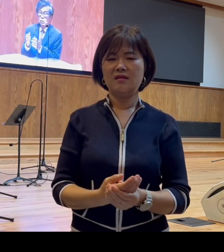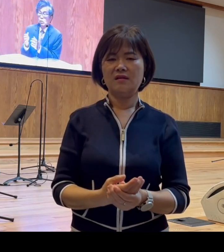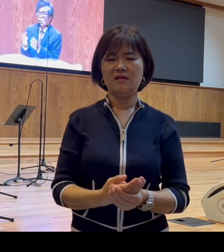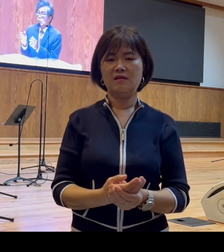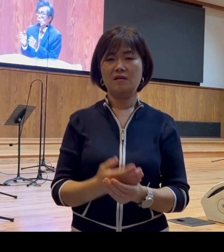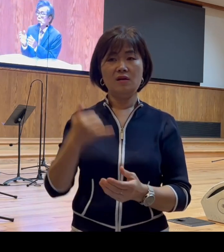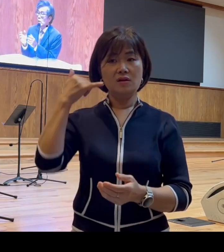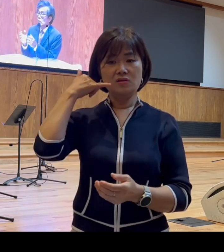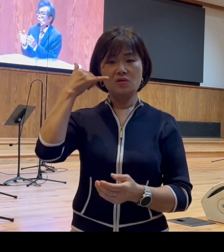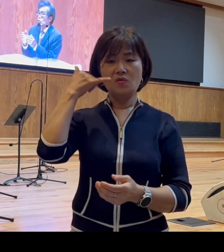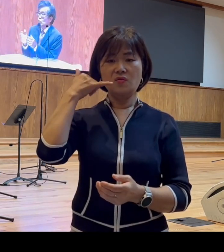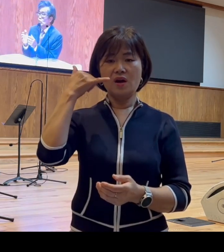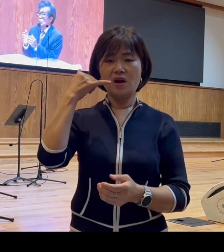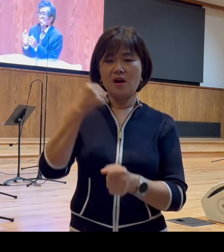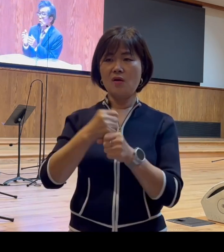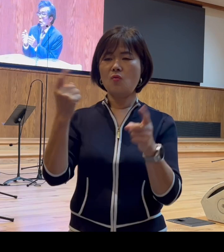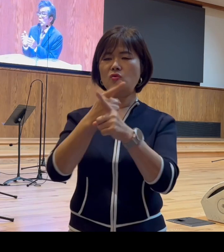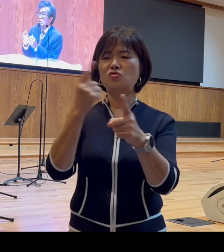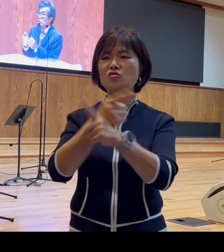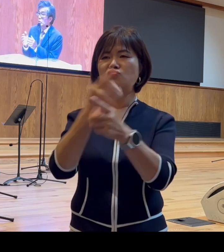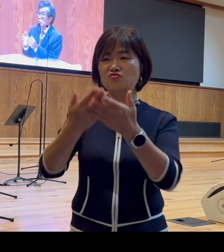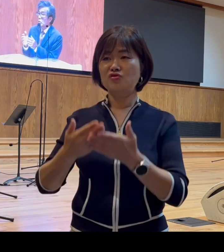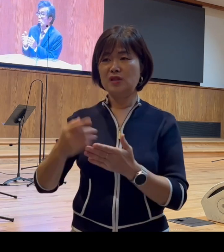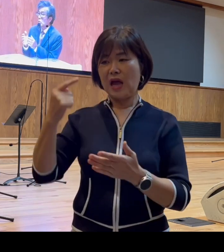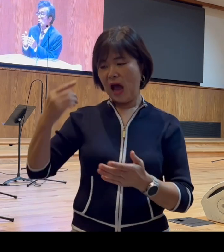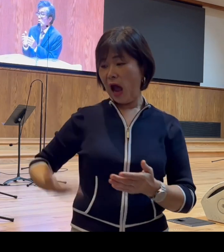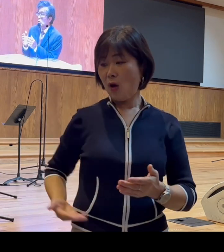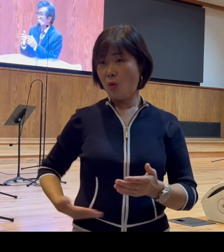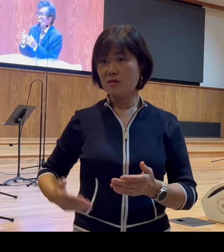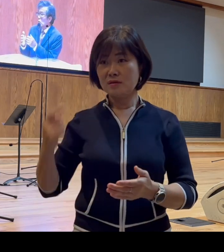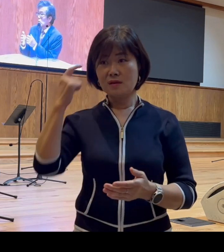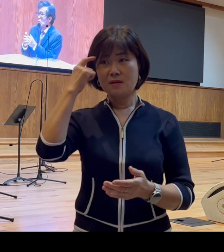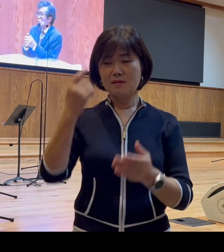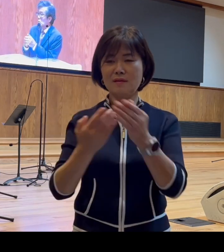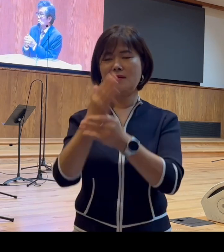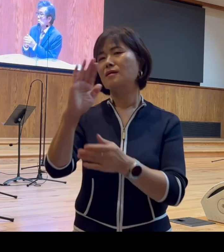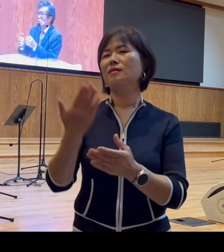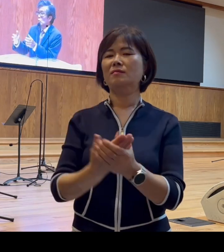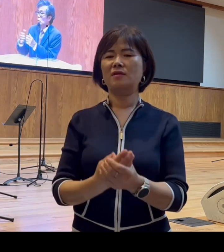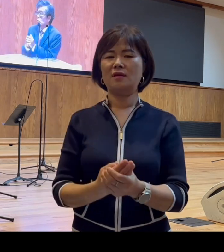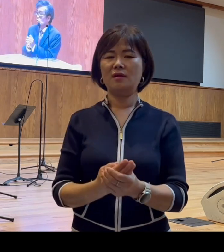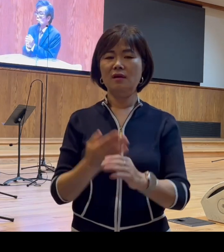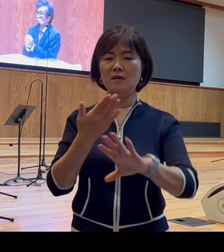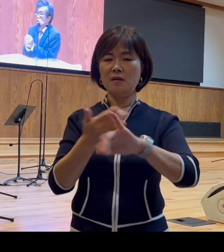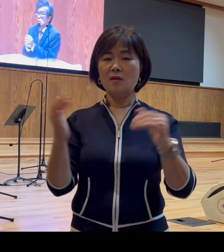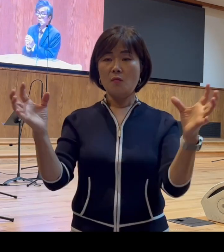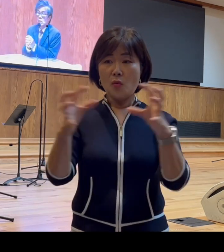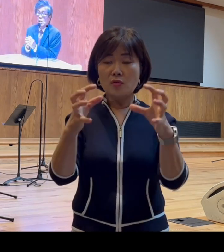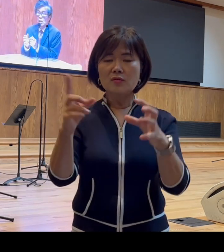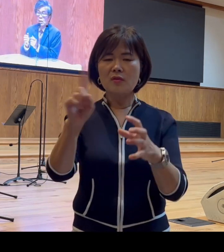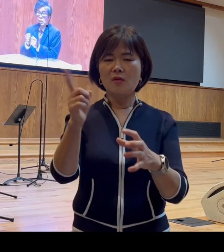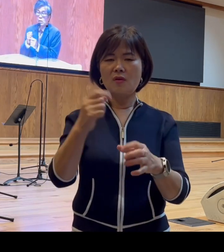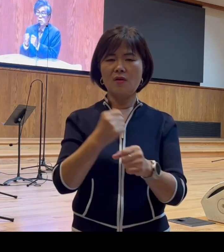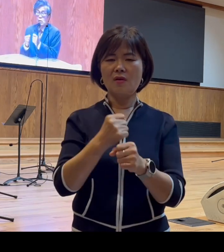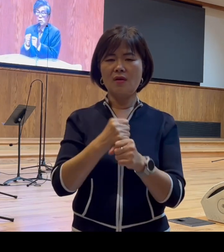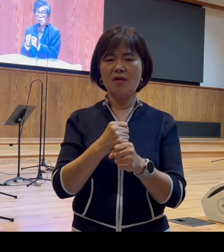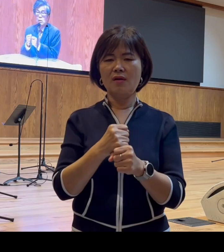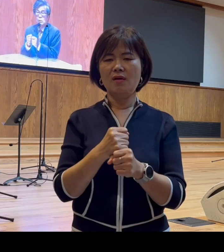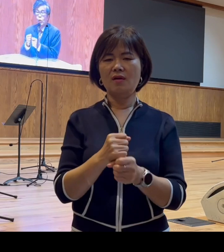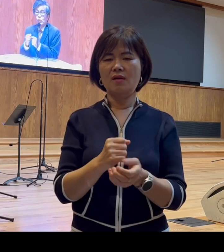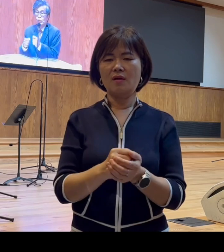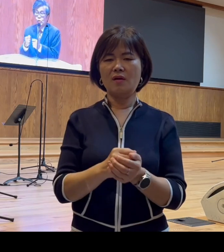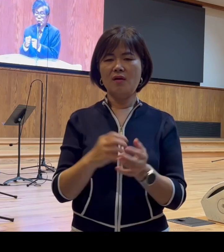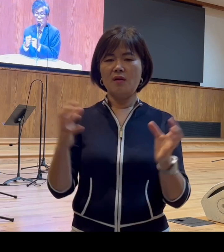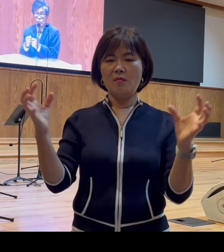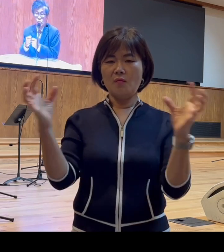그 전화 포비아를 고쳐주는 학원이 생겼어요. 그래서 뭐 다른 거 아니에요. 그렇게 모여가지고 뭐 하냐면은 이제